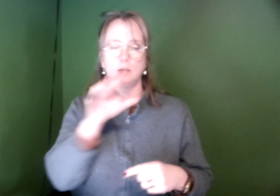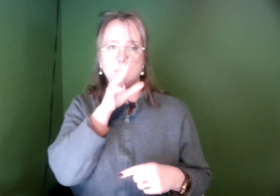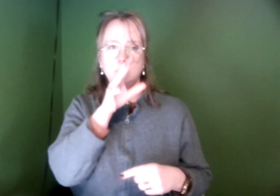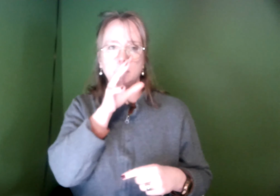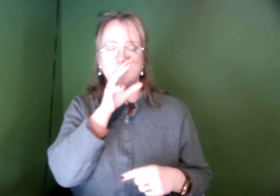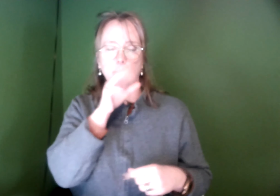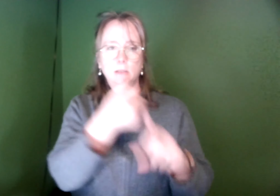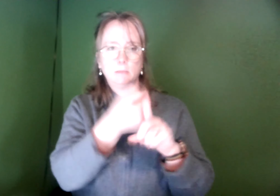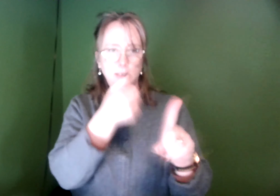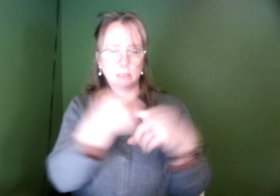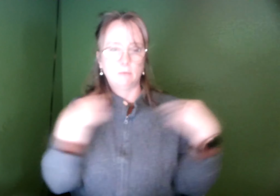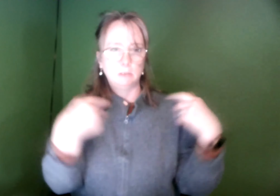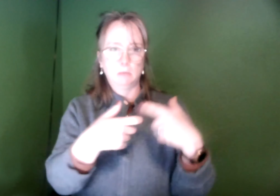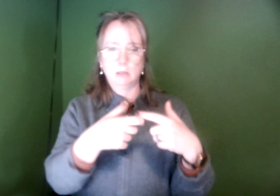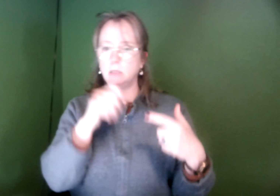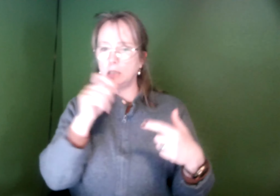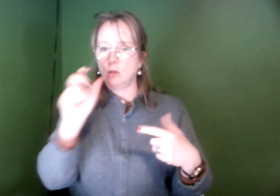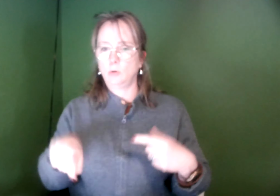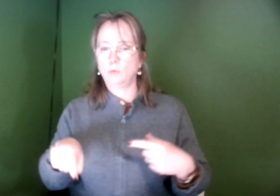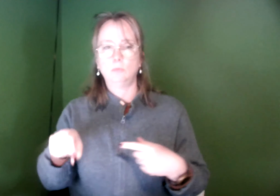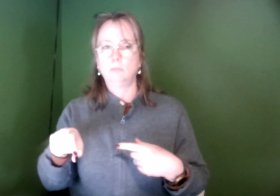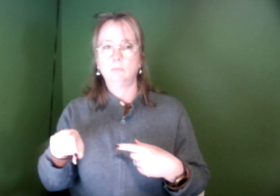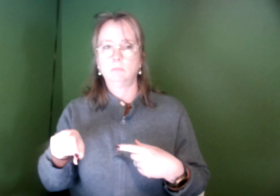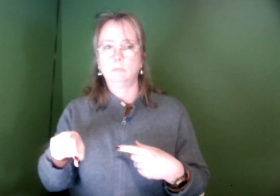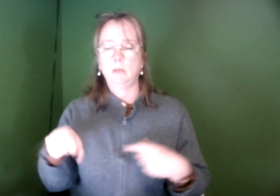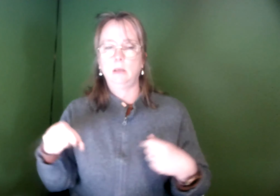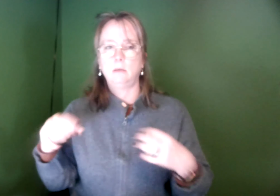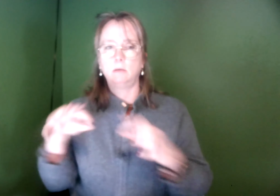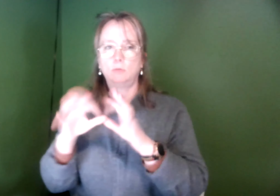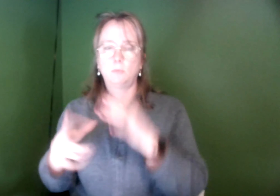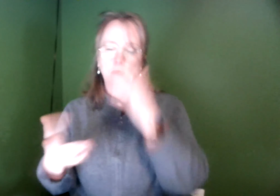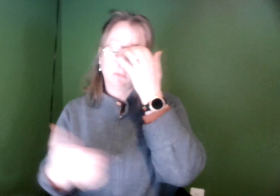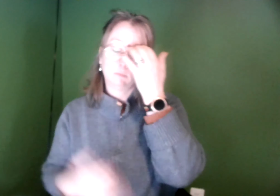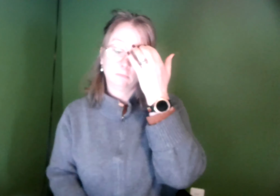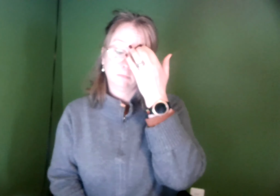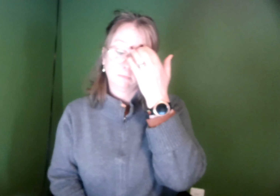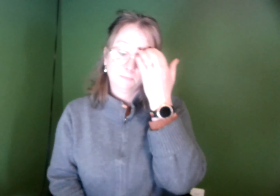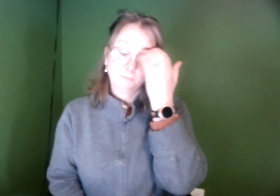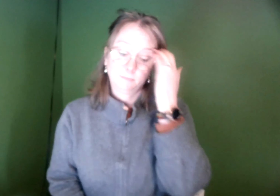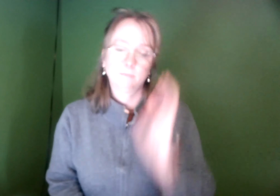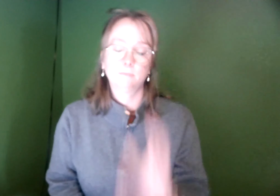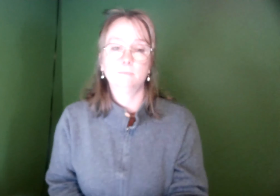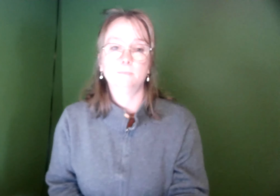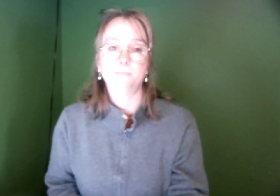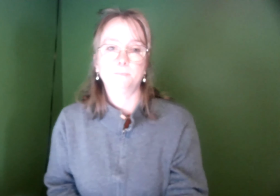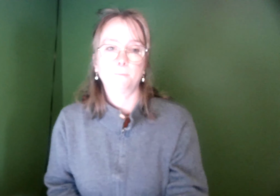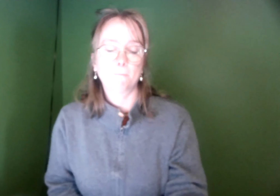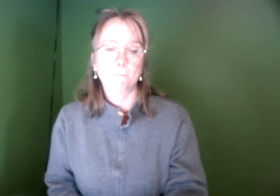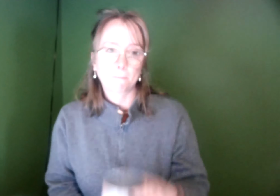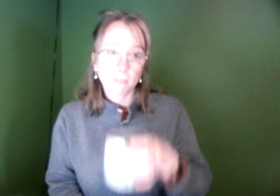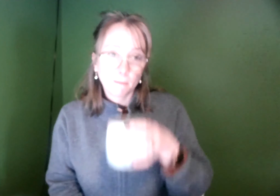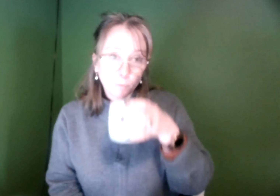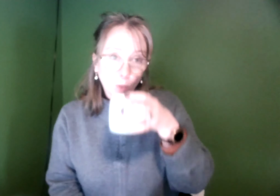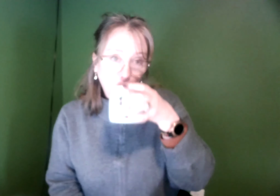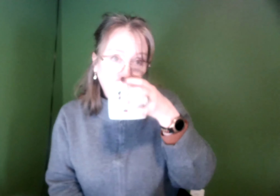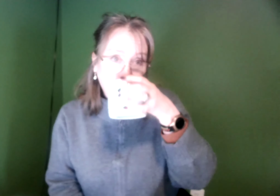eliminar las aplicaciones o los procesos de un cuestionario para tener acceso a estos programas. Entre menos